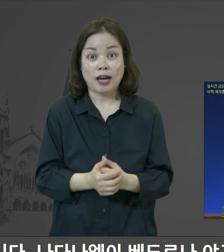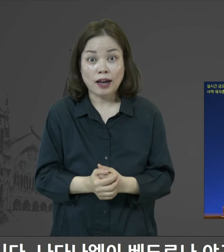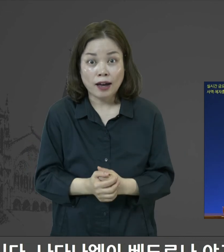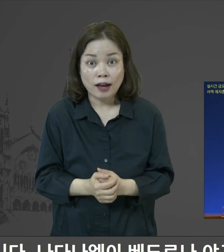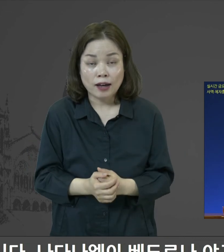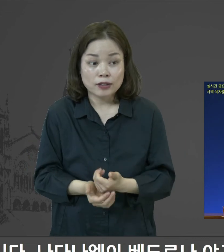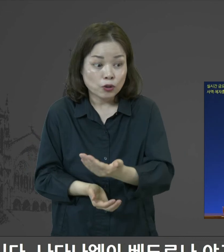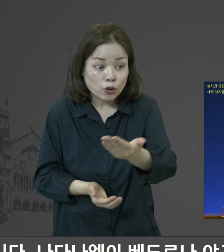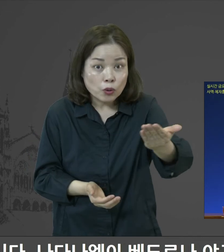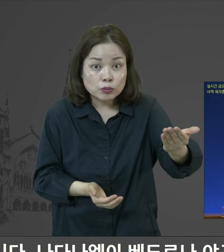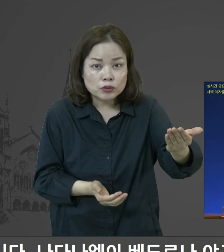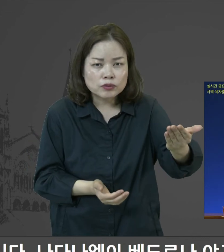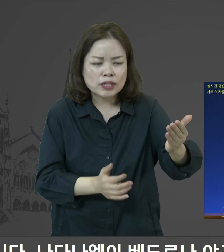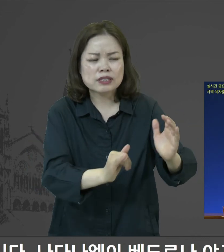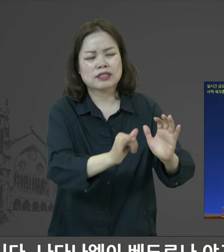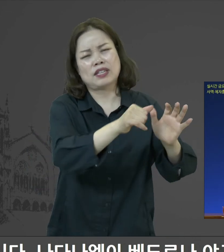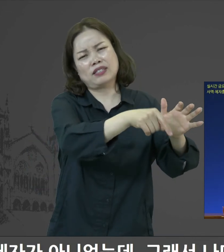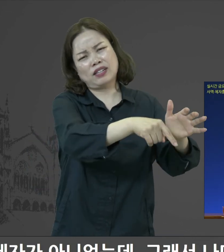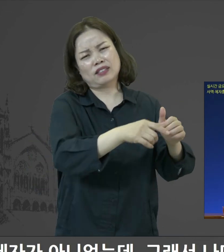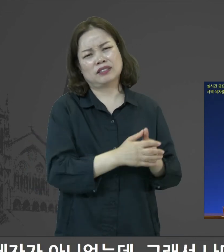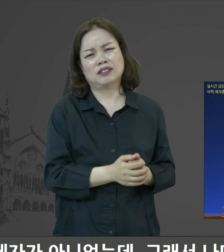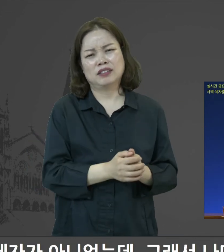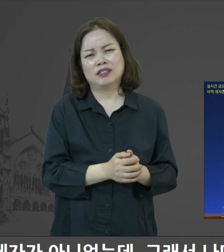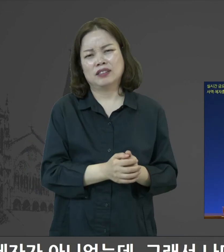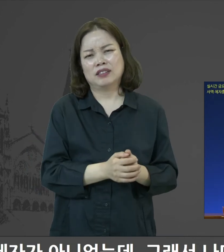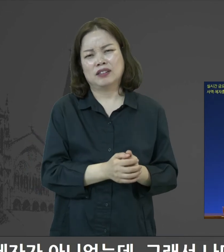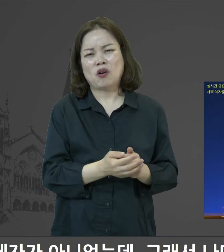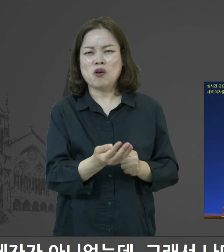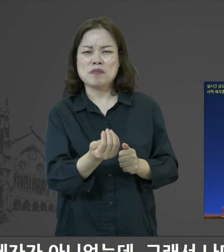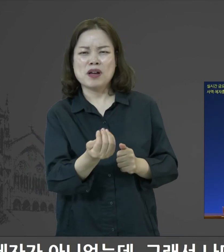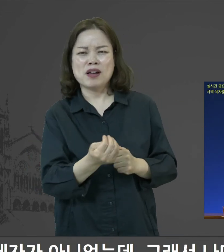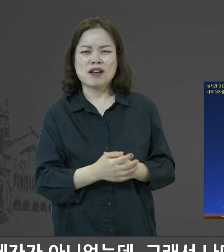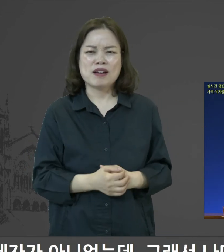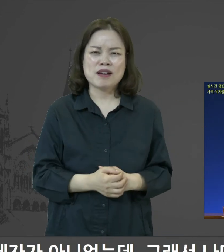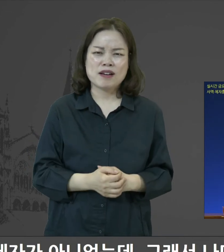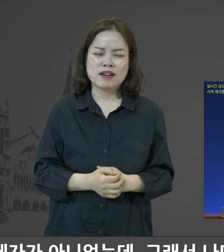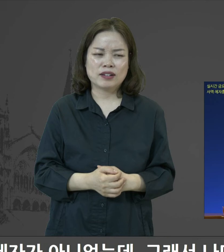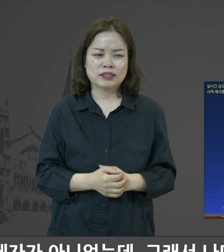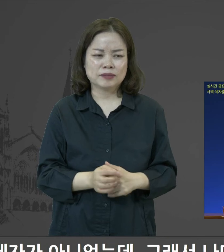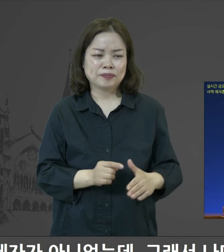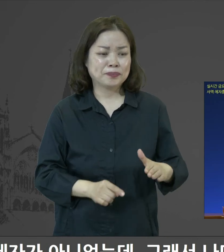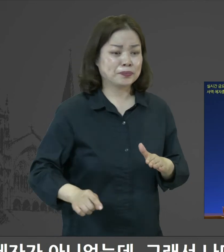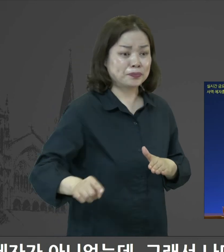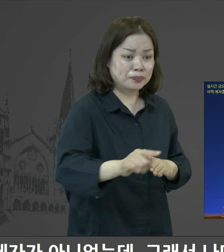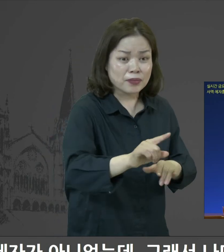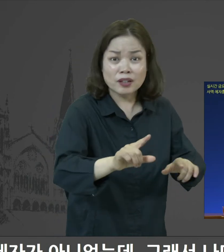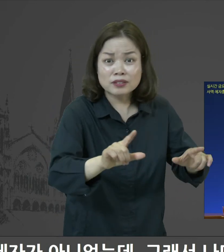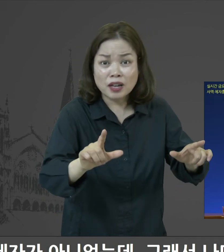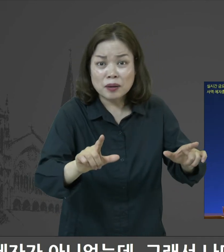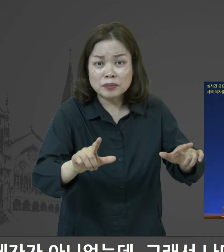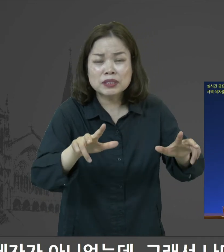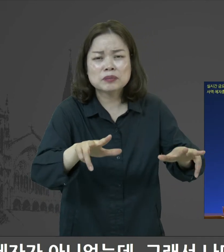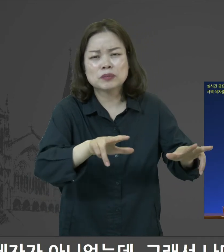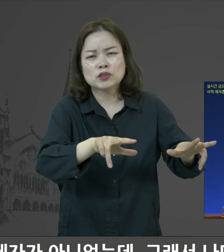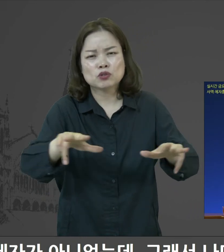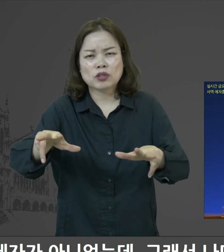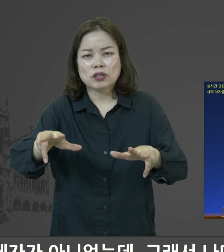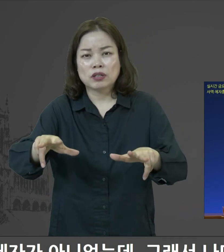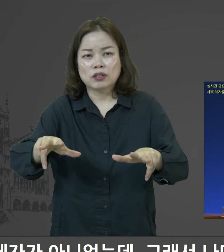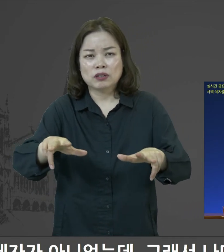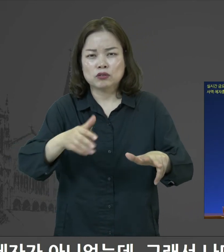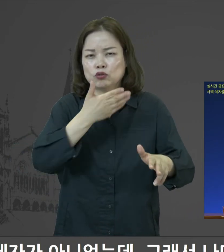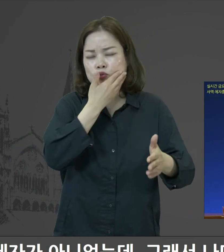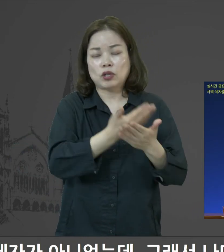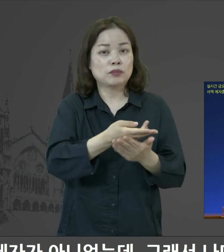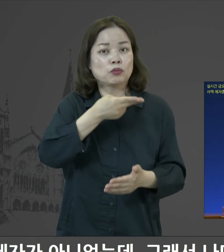여러분, 우리가 세상에서 얼만큼 이 앞선 삶을 사는지 지금 이 순간에는 하나도 안